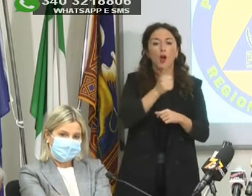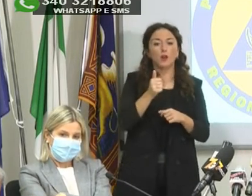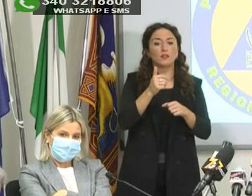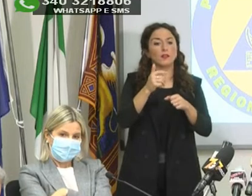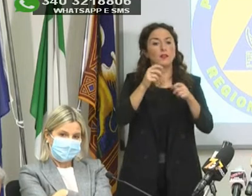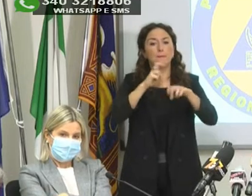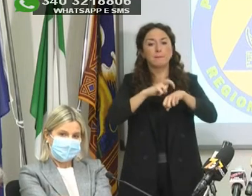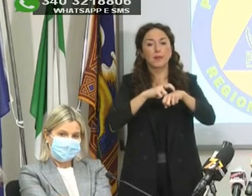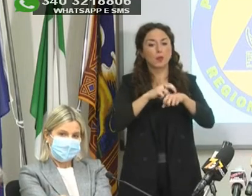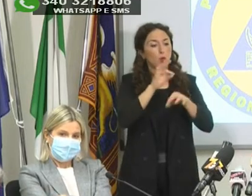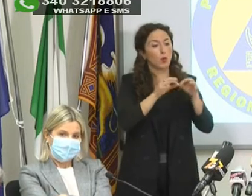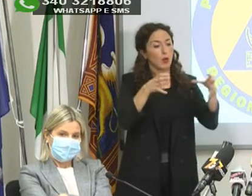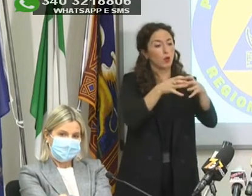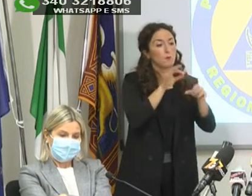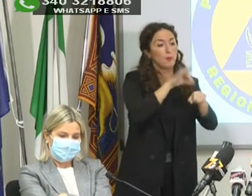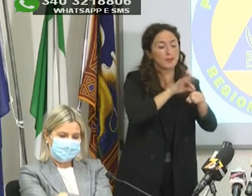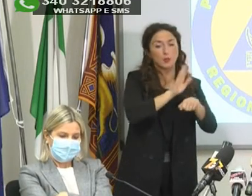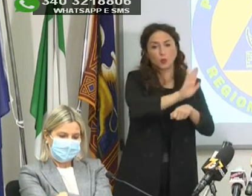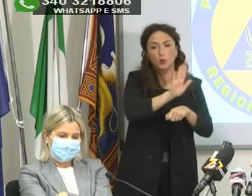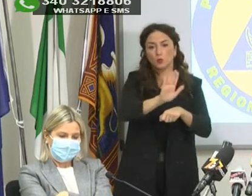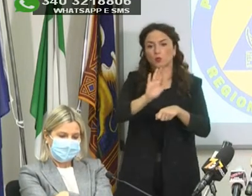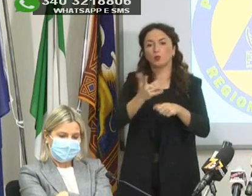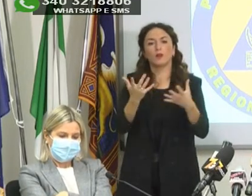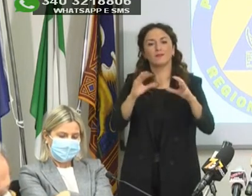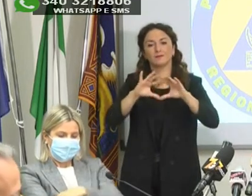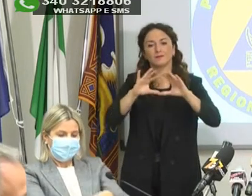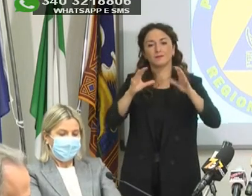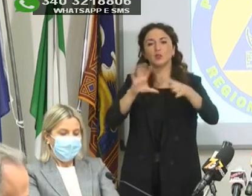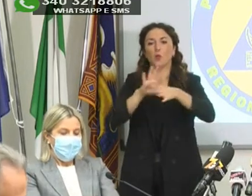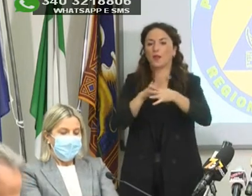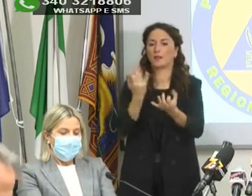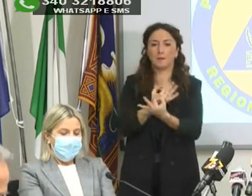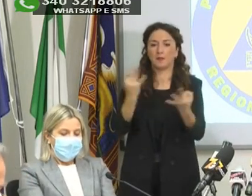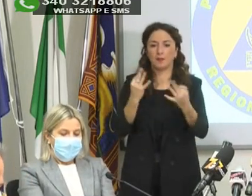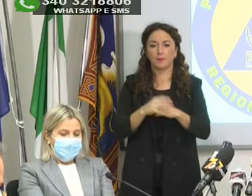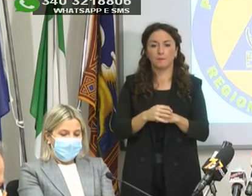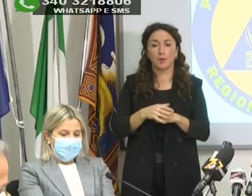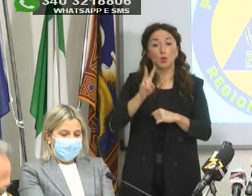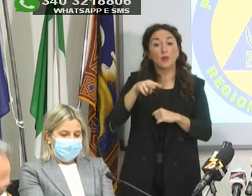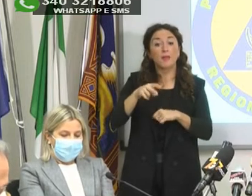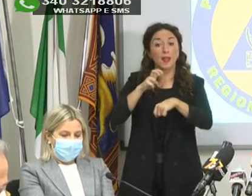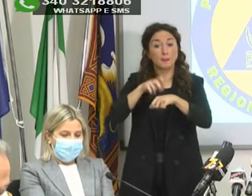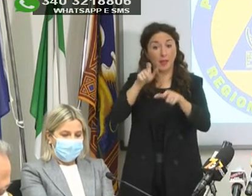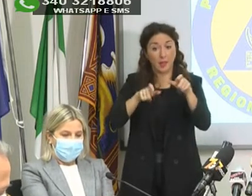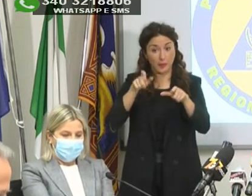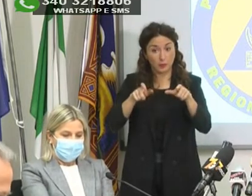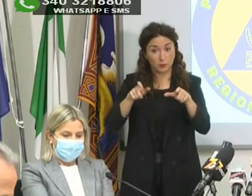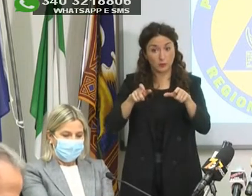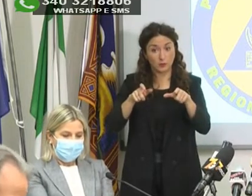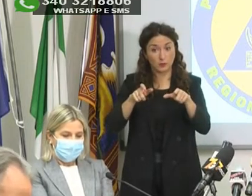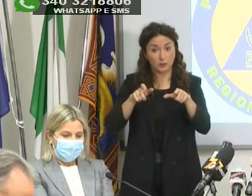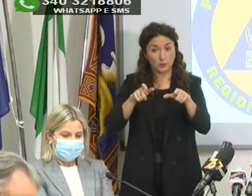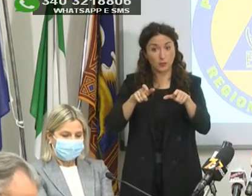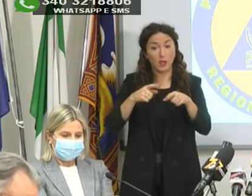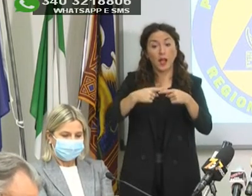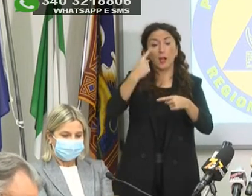pazienti, tutti assieme costruiamo l'alveare. Pensate che 2.000 medici, se fanno 5